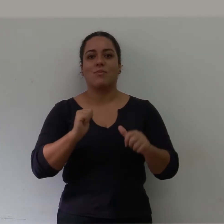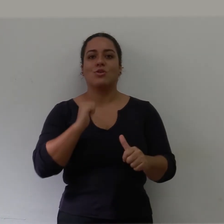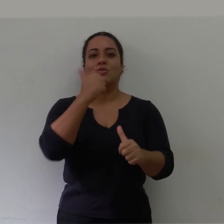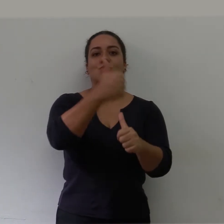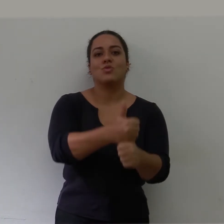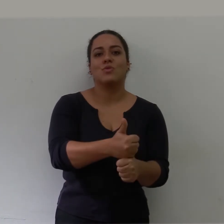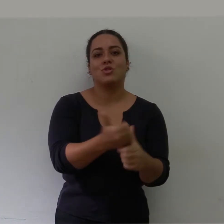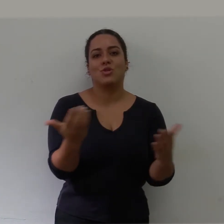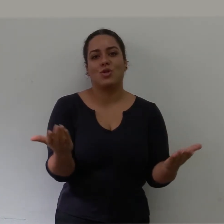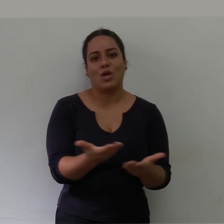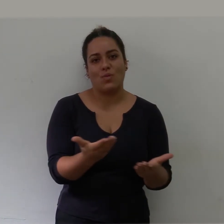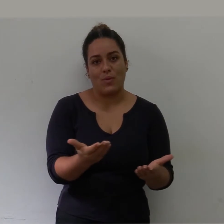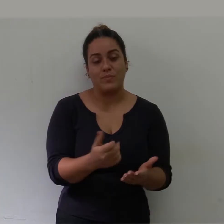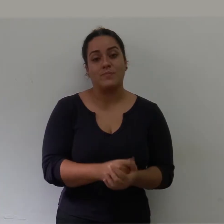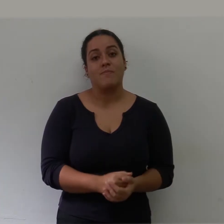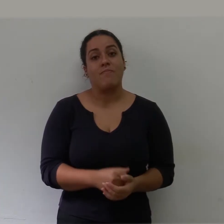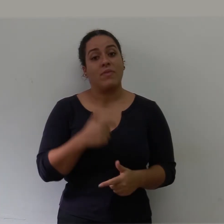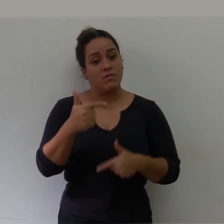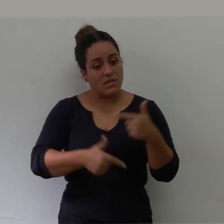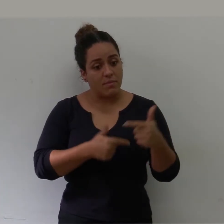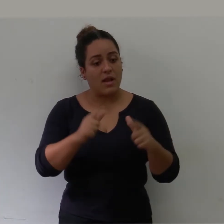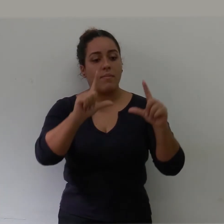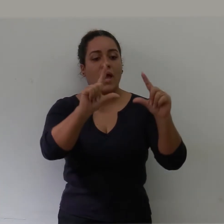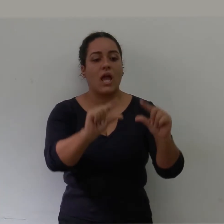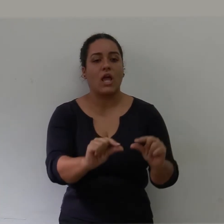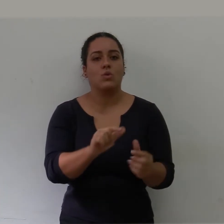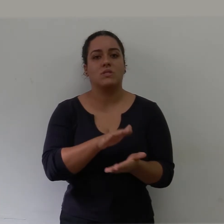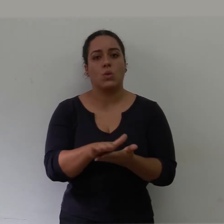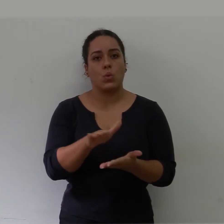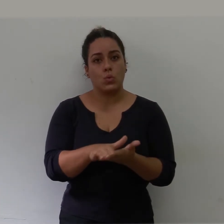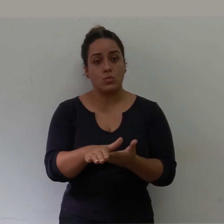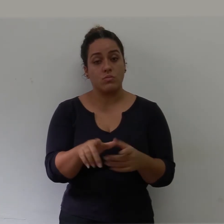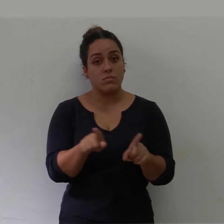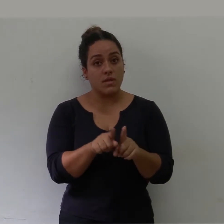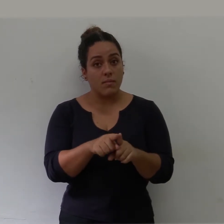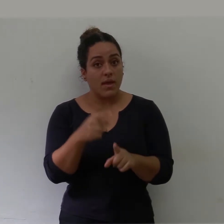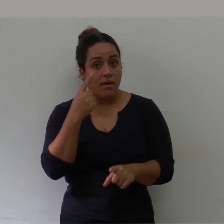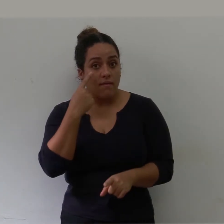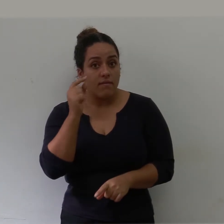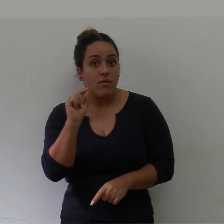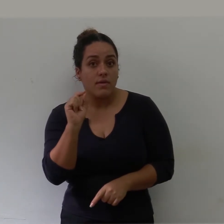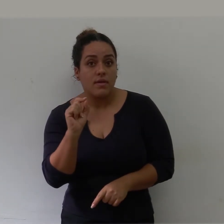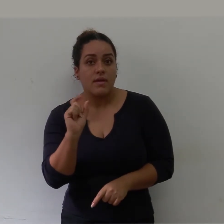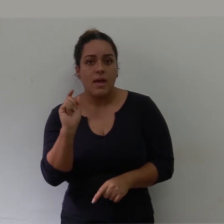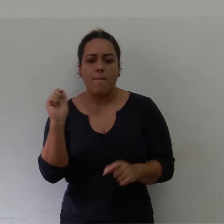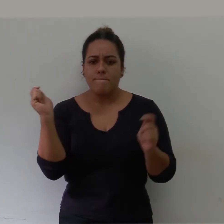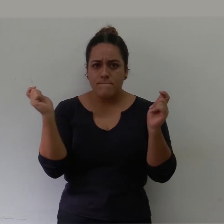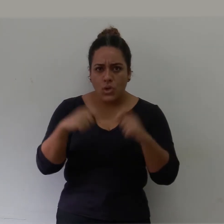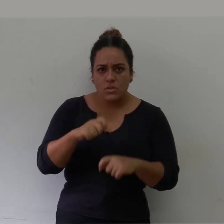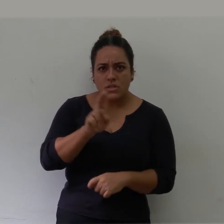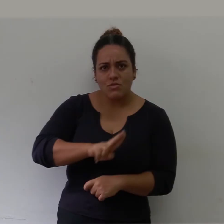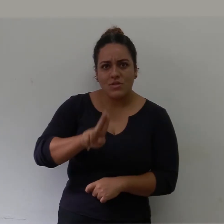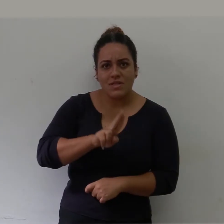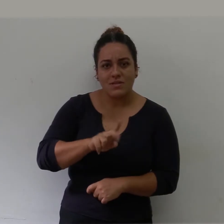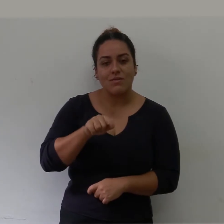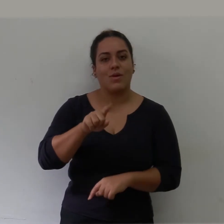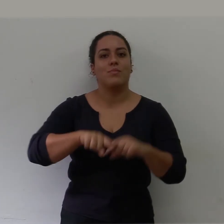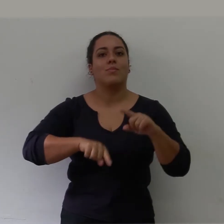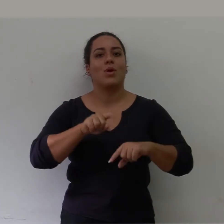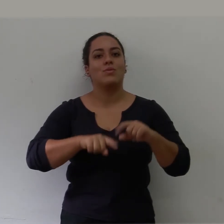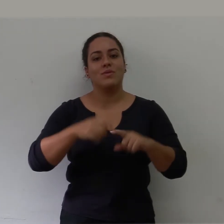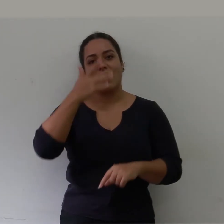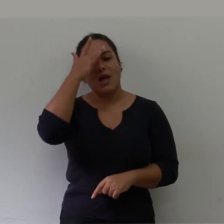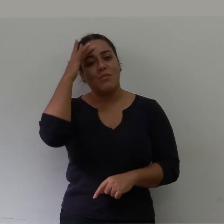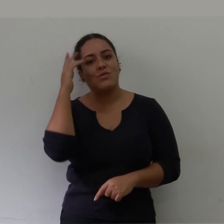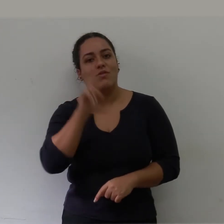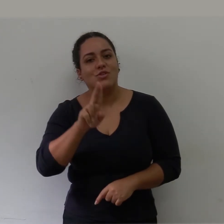substituir os materiais atuais, trabalhando para a redução do custo, né, e verificando da sua possível utilização. Ele é um produto que a pessoa vai